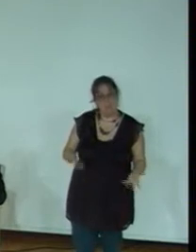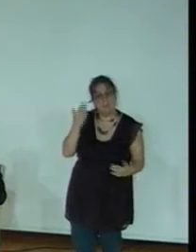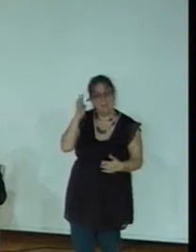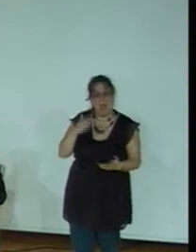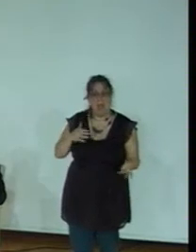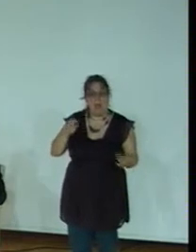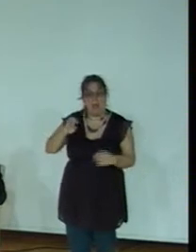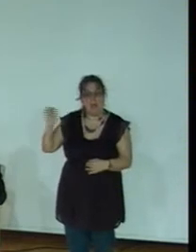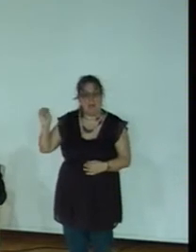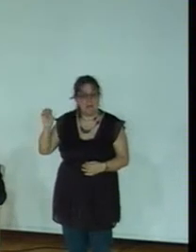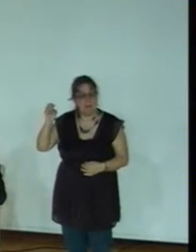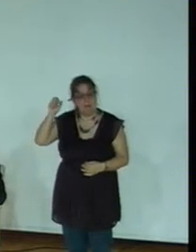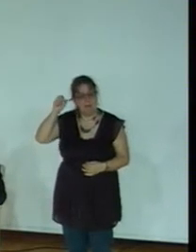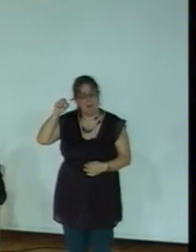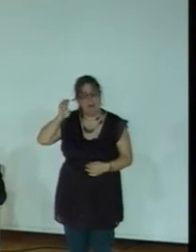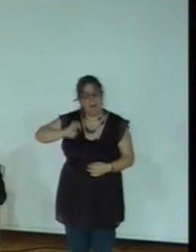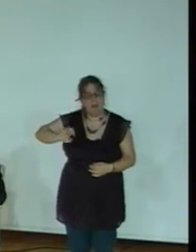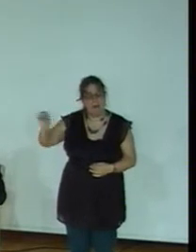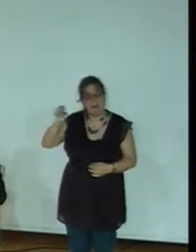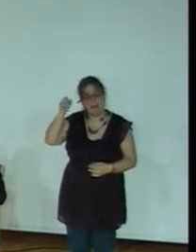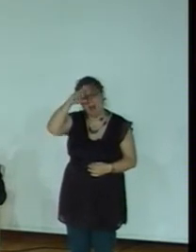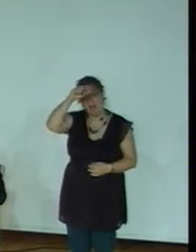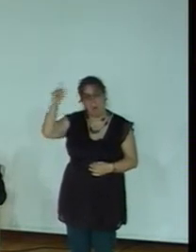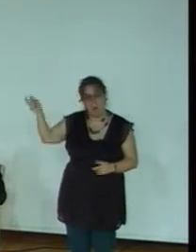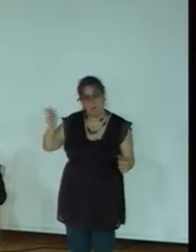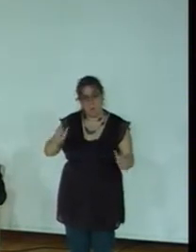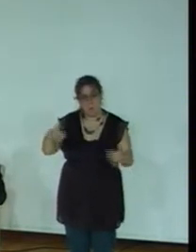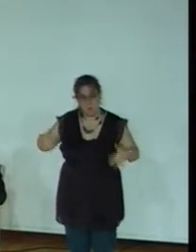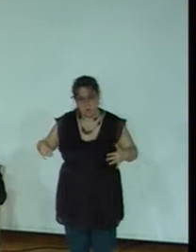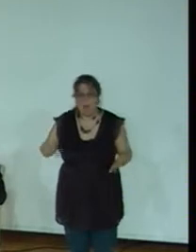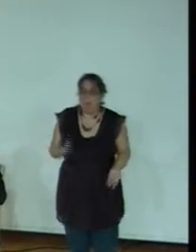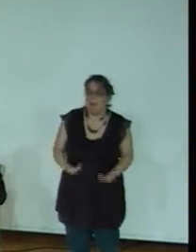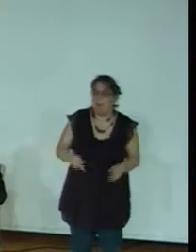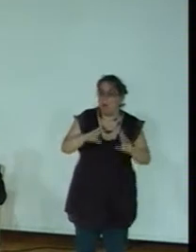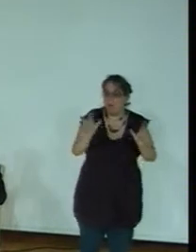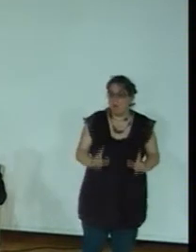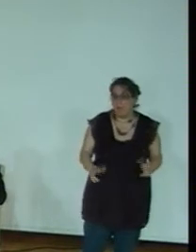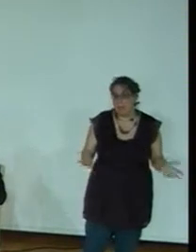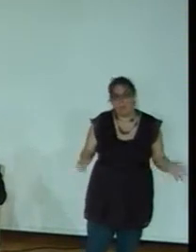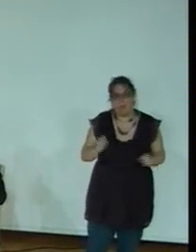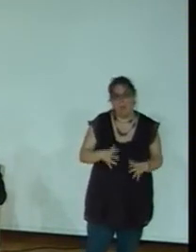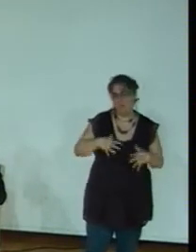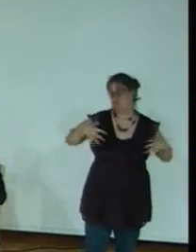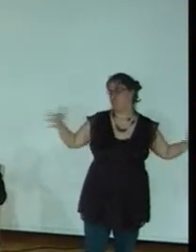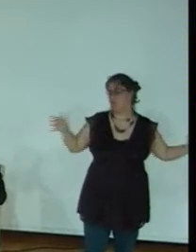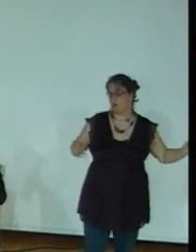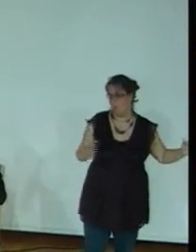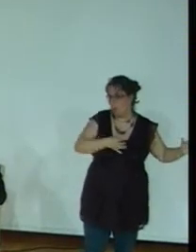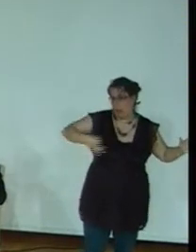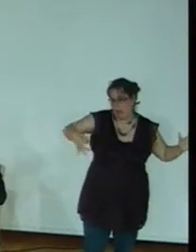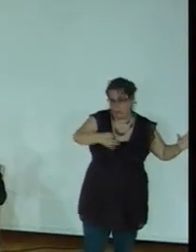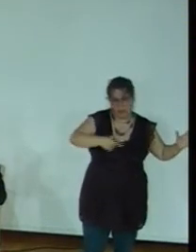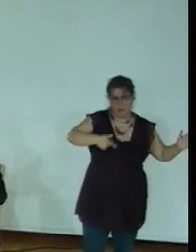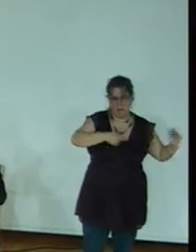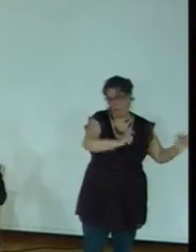empêcher, c'était difficile. Avec l'informatique, ça devient facile, ce qui est normal. Le but de l'informatique, c'est de permettre de faire en grand des traitements automatiques. Donc